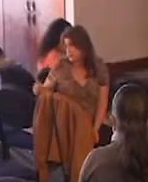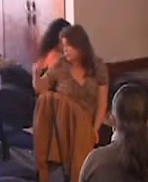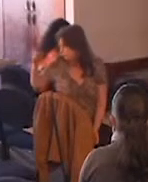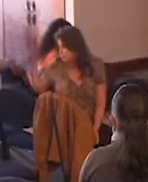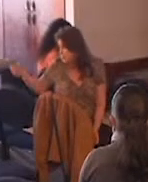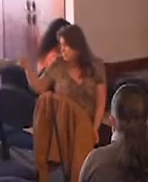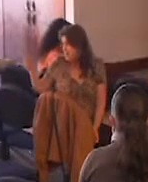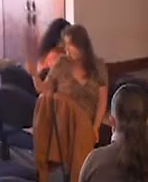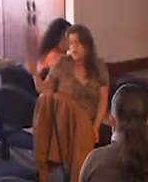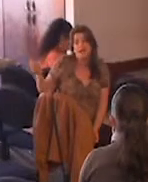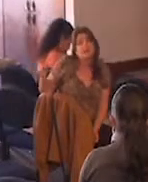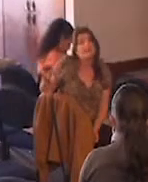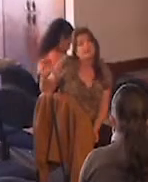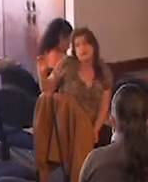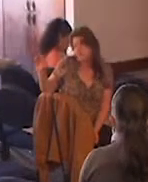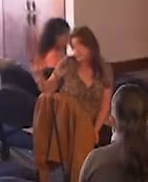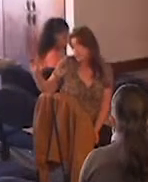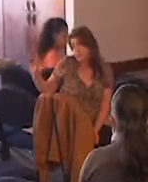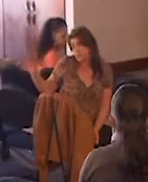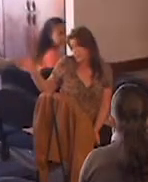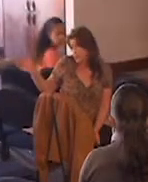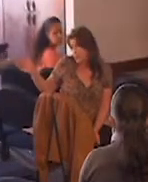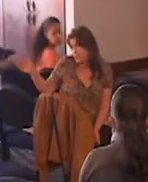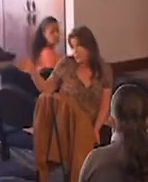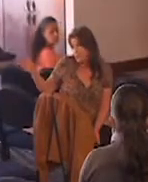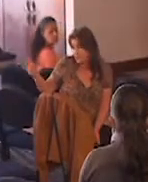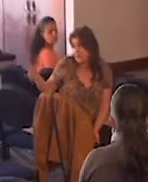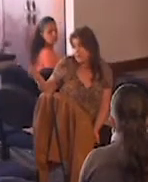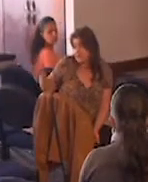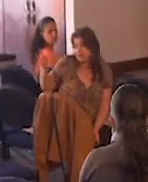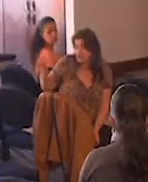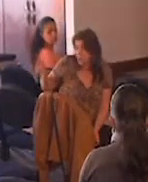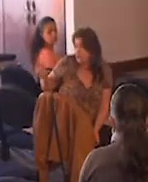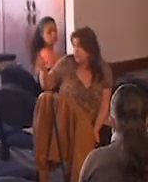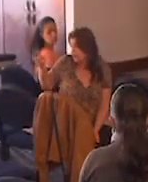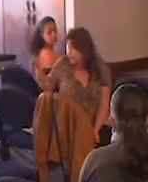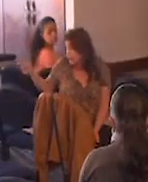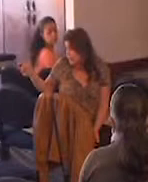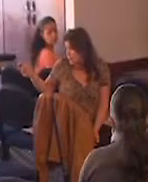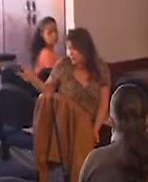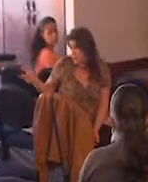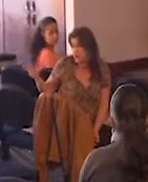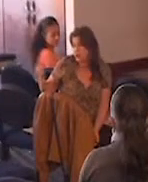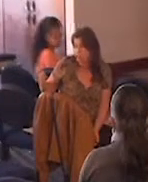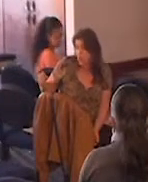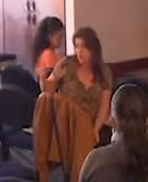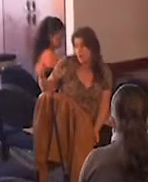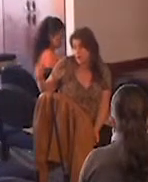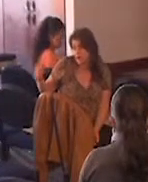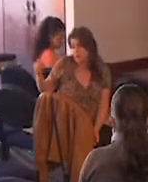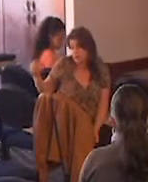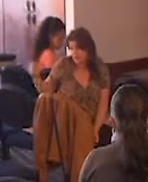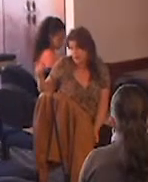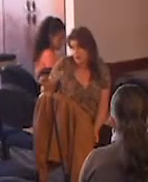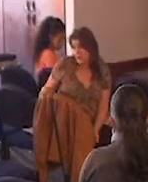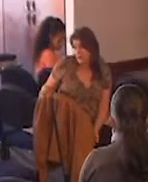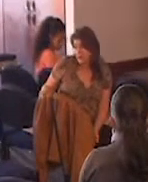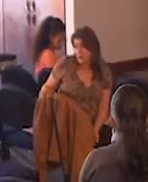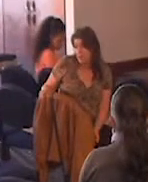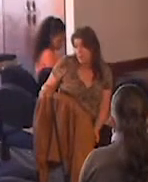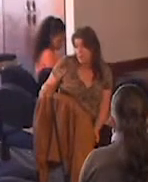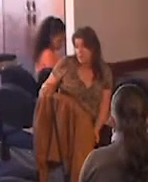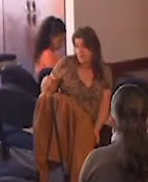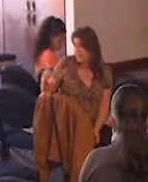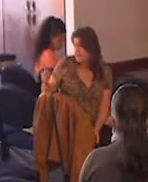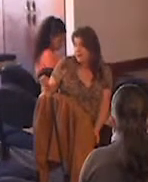Antes yo decía, te tomas la leche, te tomas el vino. Él decía, no. Ahora sí dice, no, yo quiero otra cosa. Yo